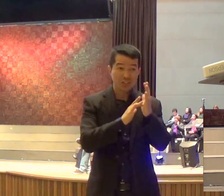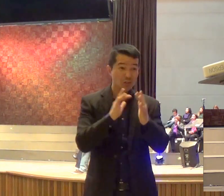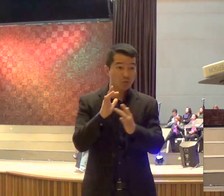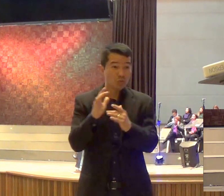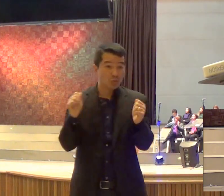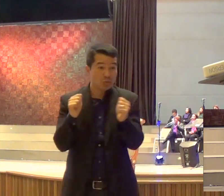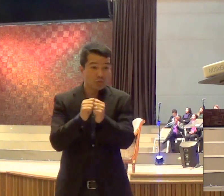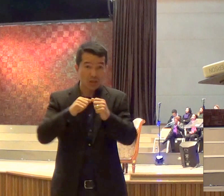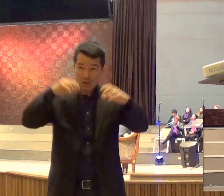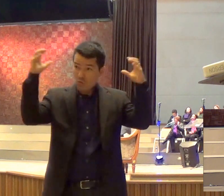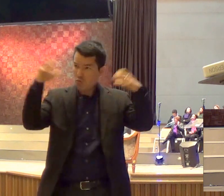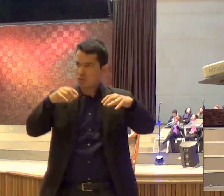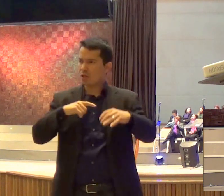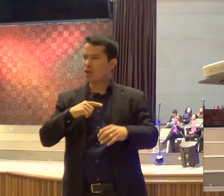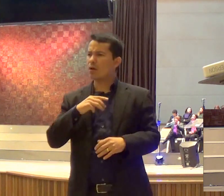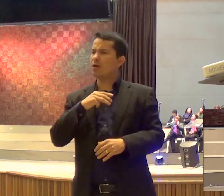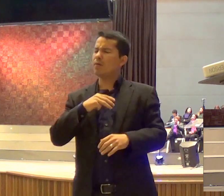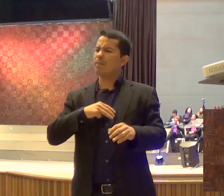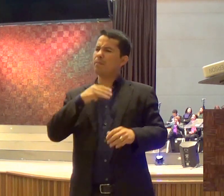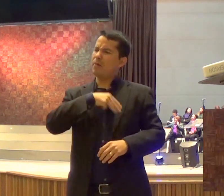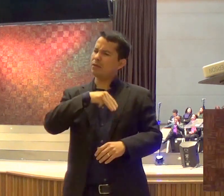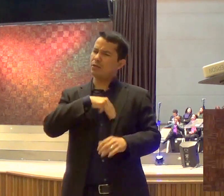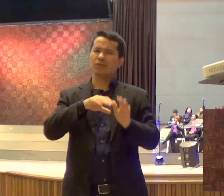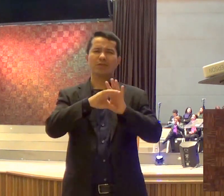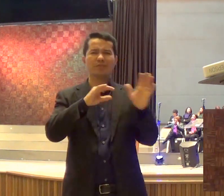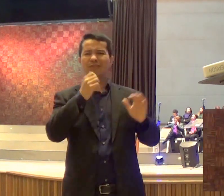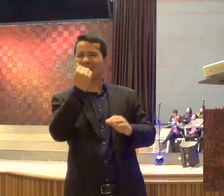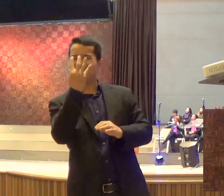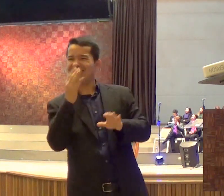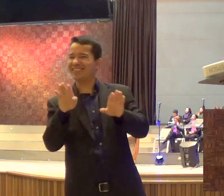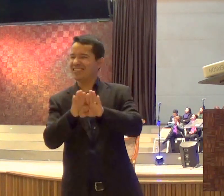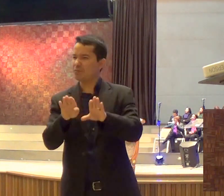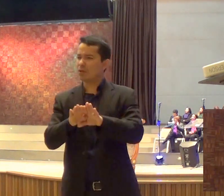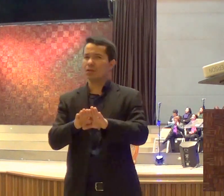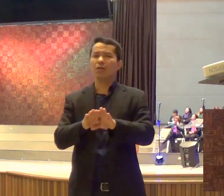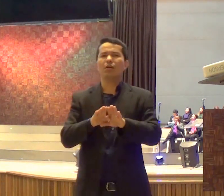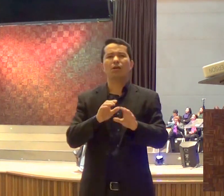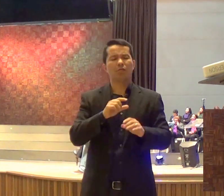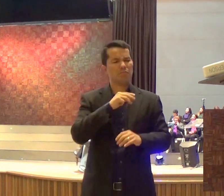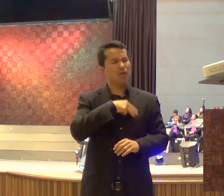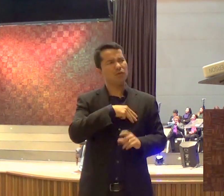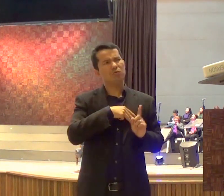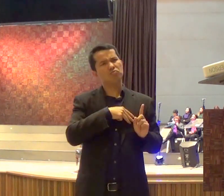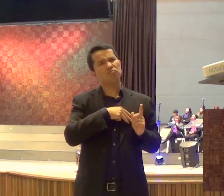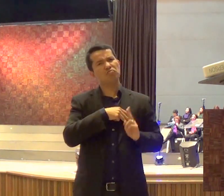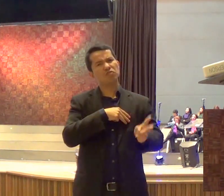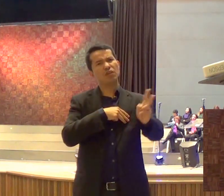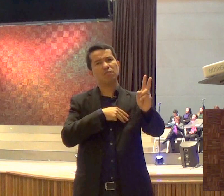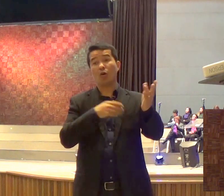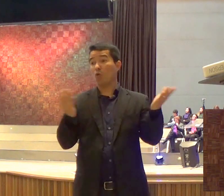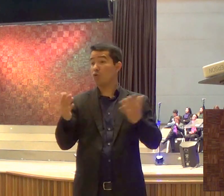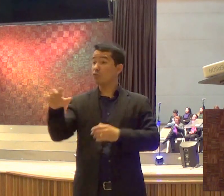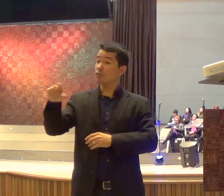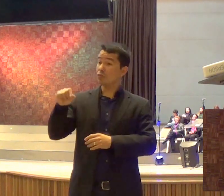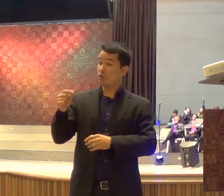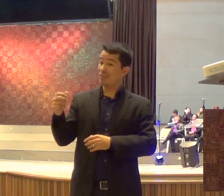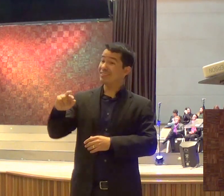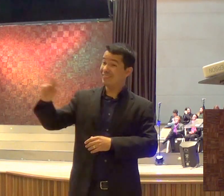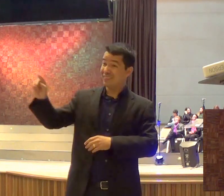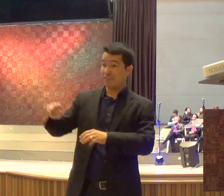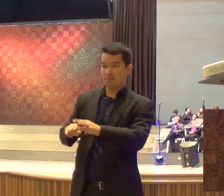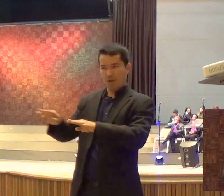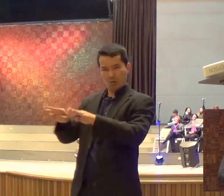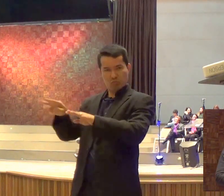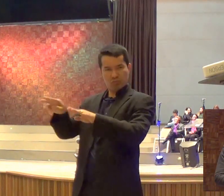Mas a partir de Mateus capítulo 14 eu quero pensar com você dentro deste texto do